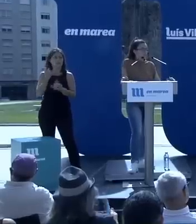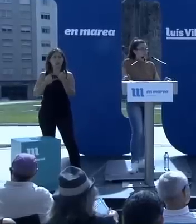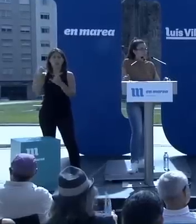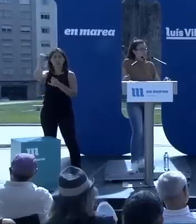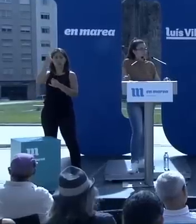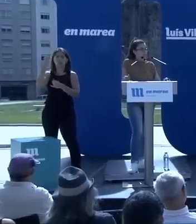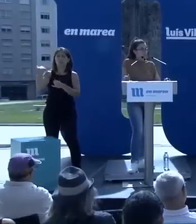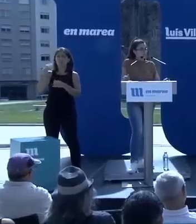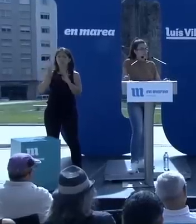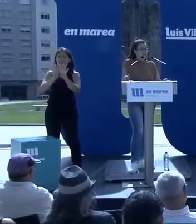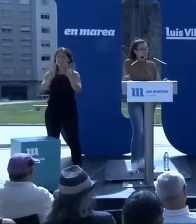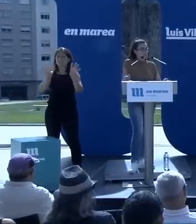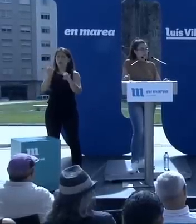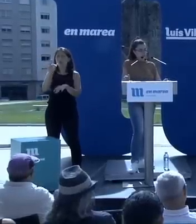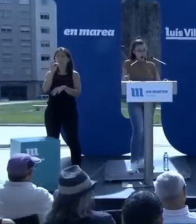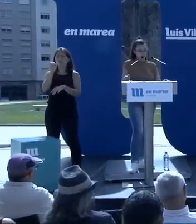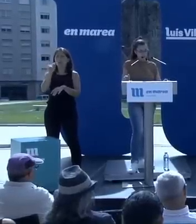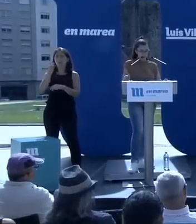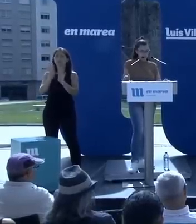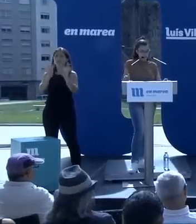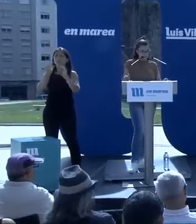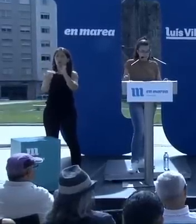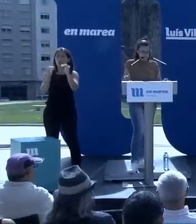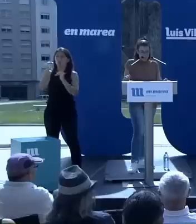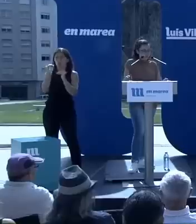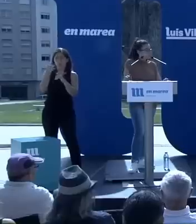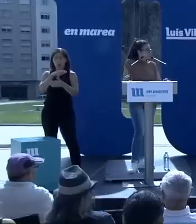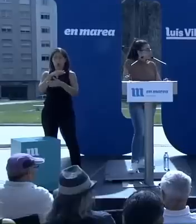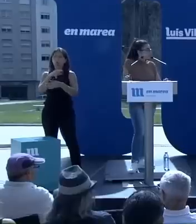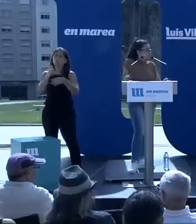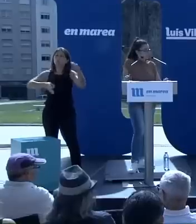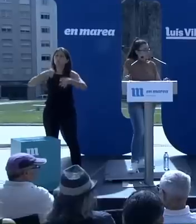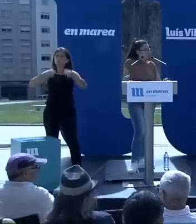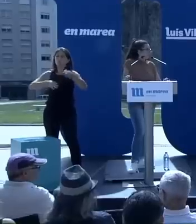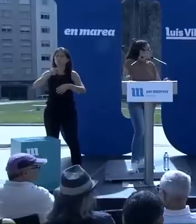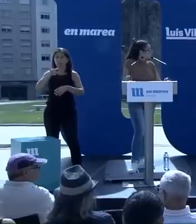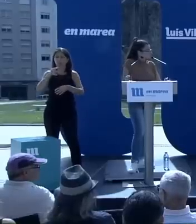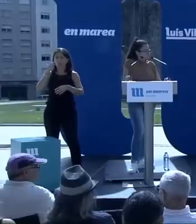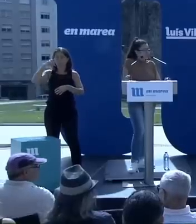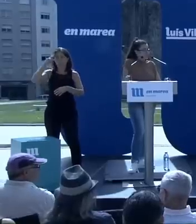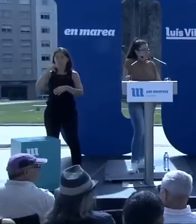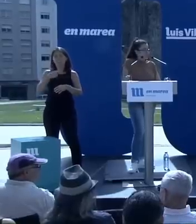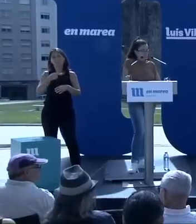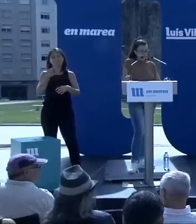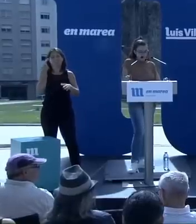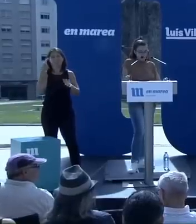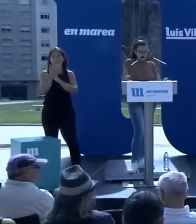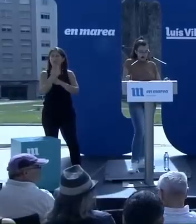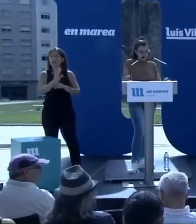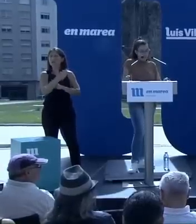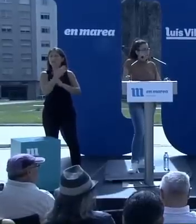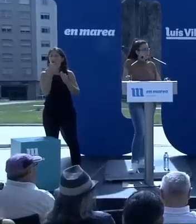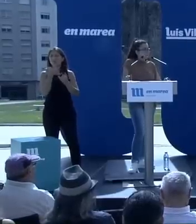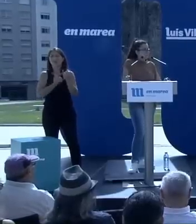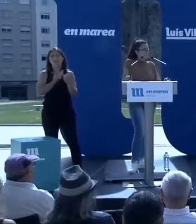dende o Tribunal da Fonsagrada ao Tribunal Superior de Xustiza, fan del un home que é coñecedor de todas